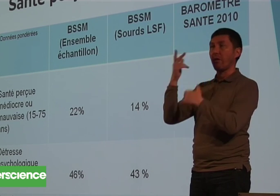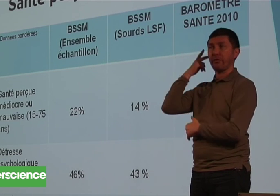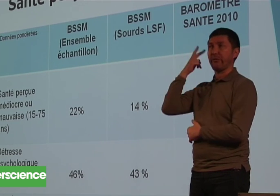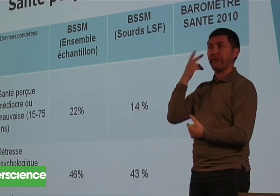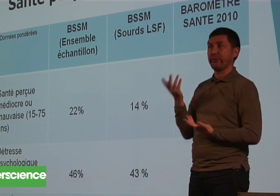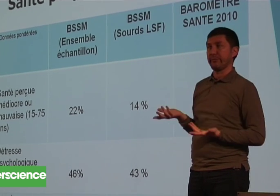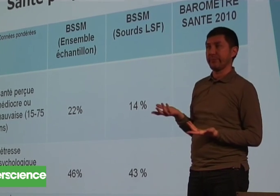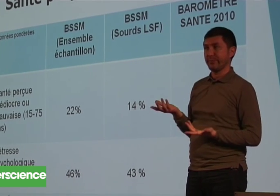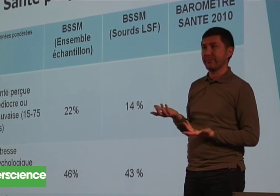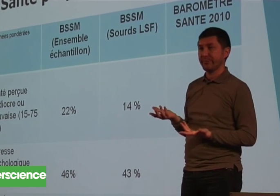générale.